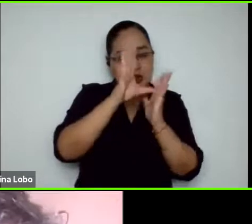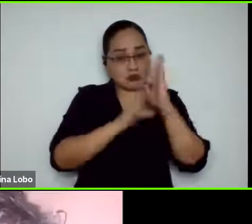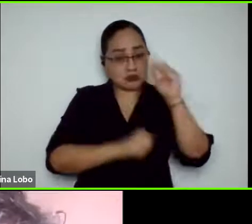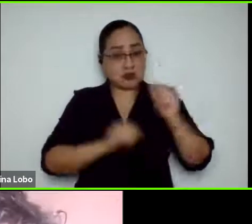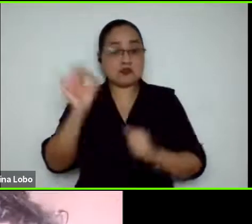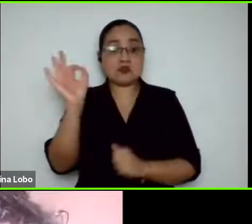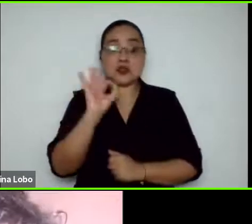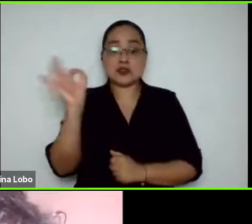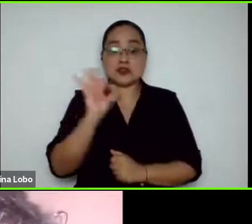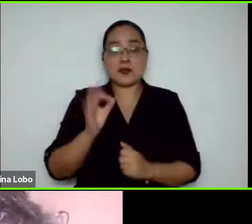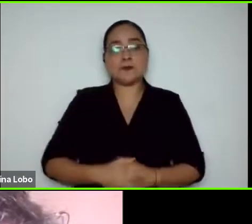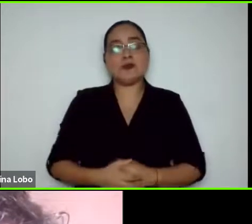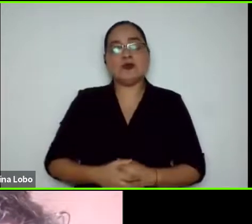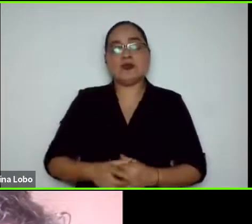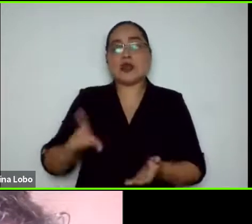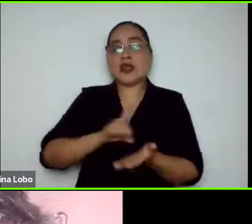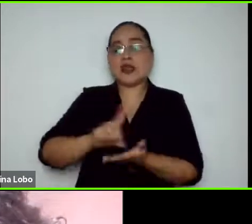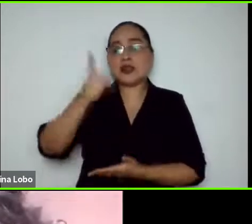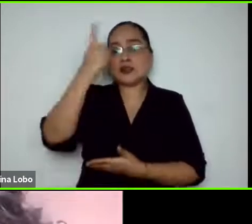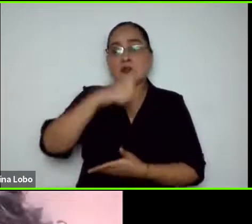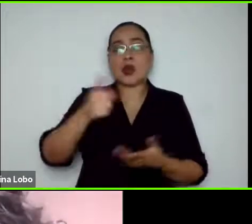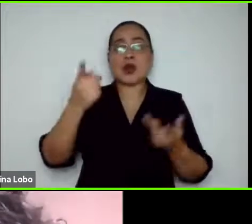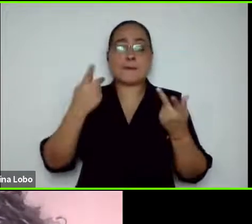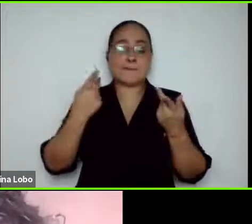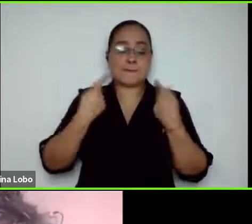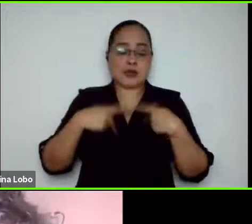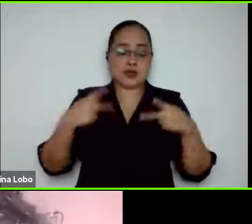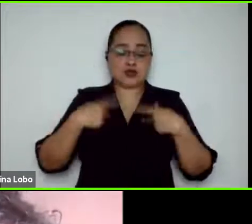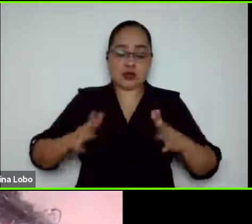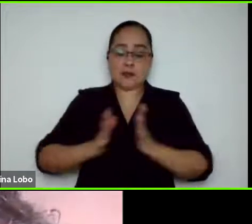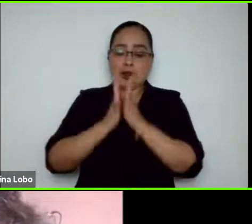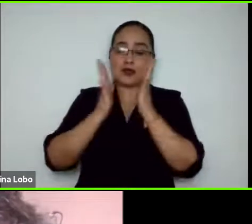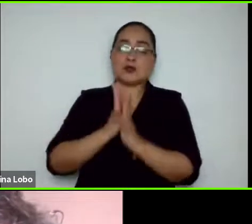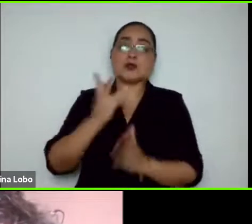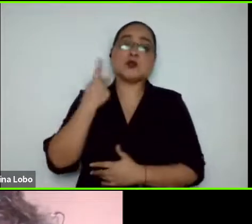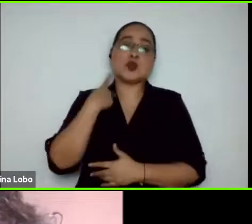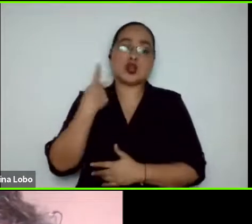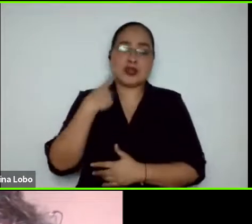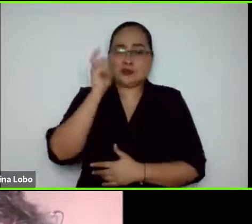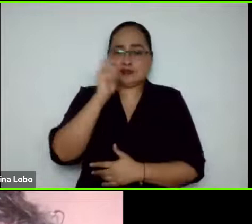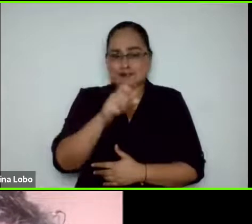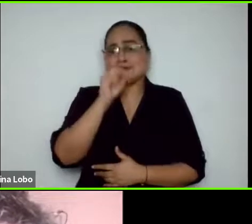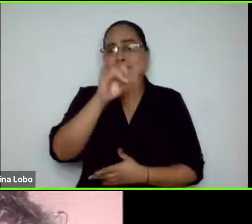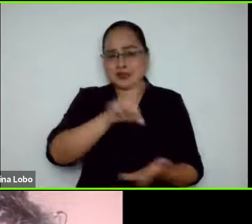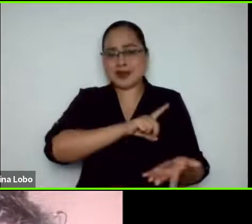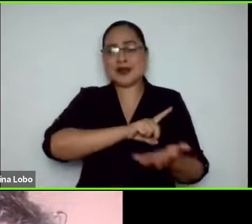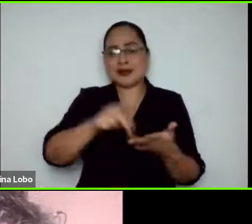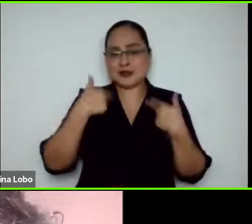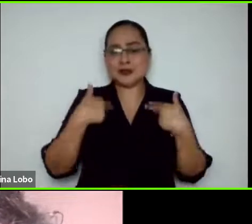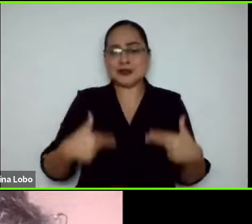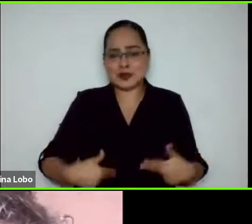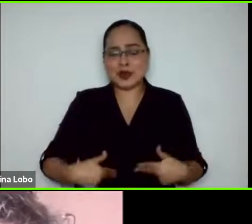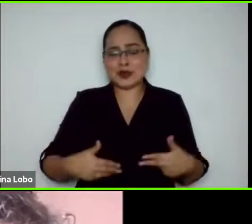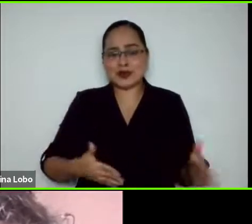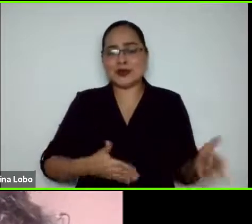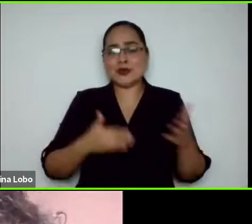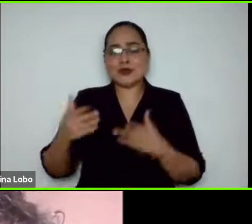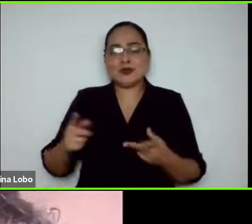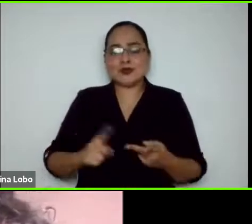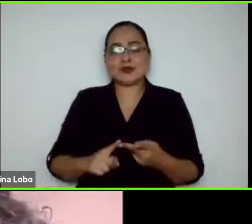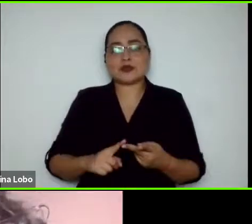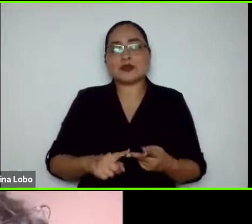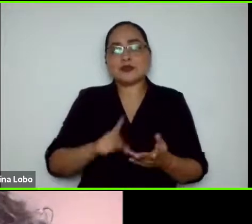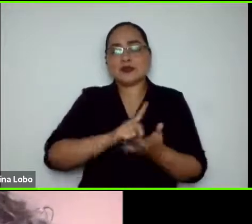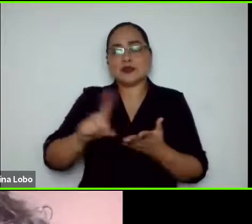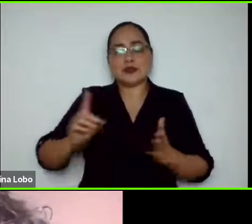Y claro, el derecho a la participación política es un derecho fundamental, sin ninguna duda, ¿no? Así como los derechos, y los derechos de